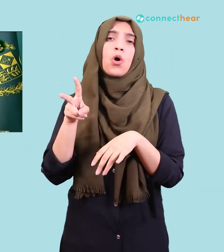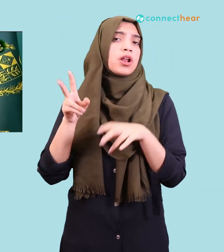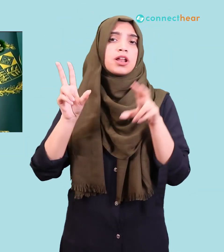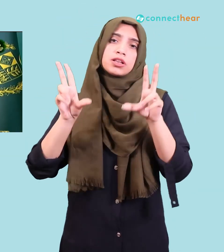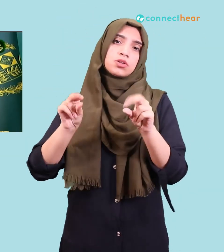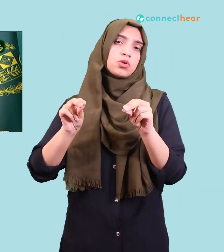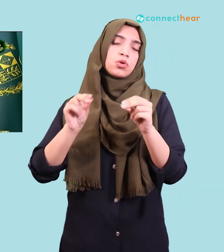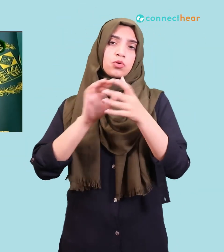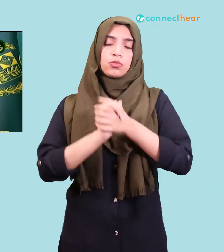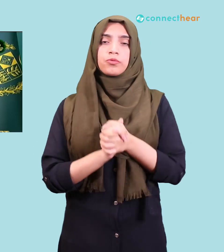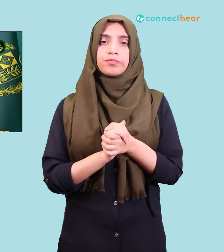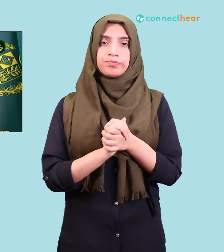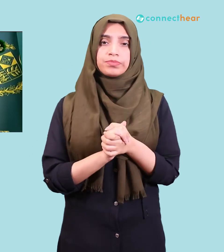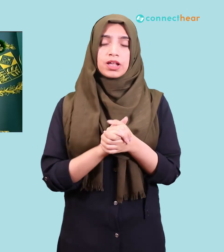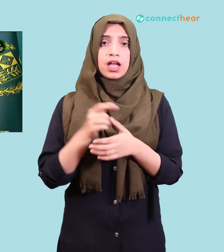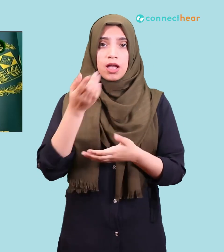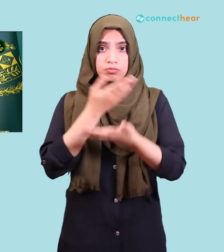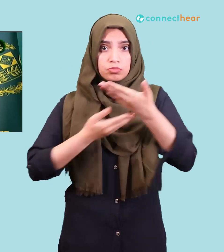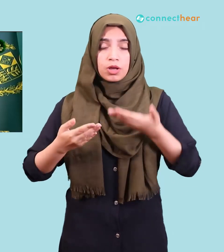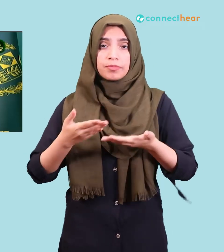TLP ये कह रही है